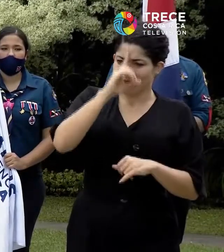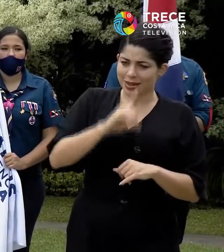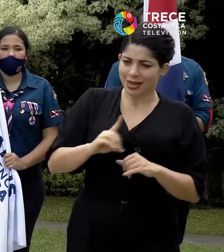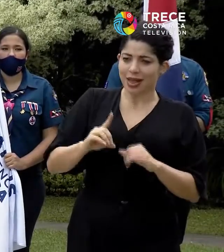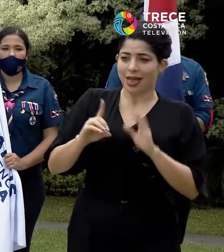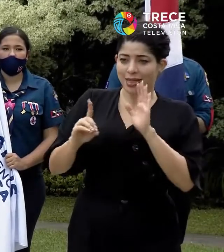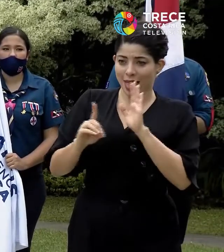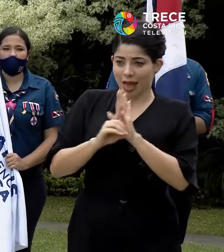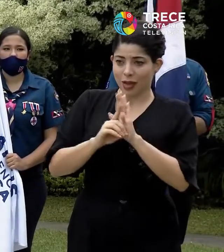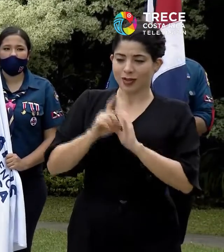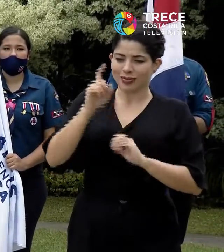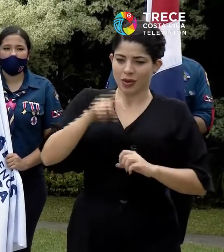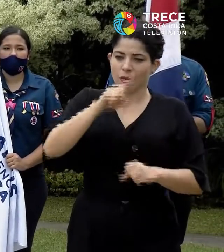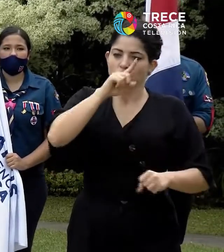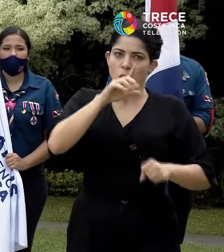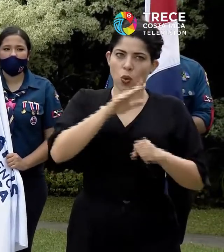país.